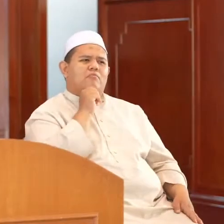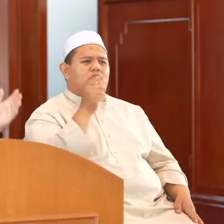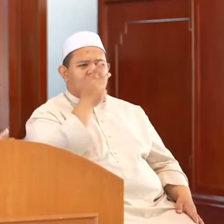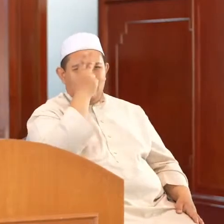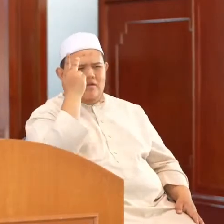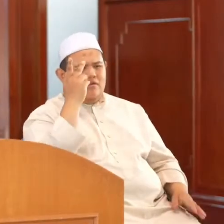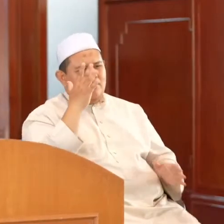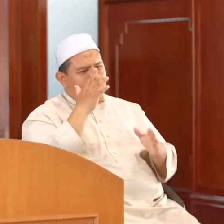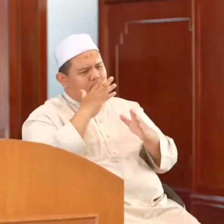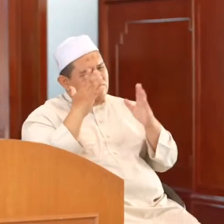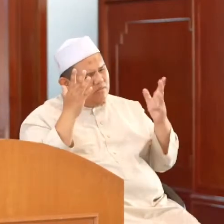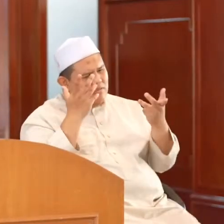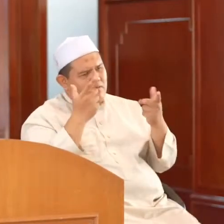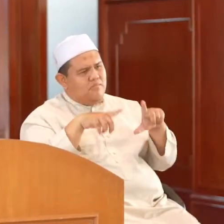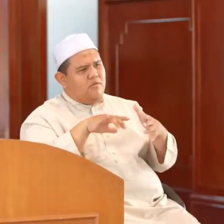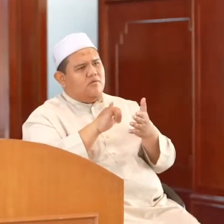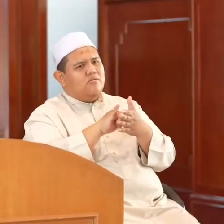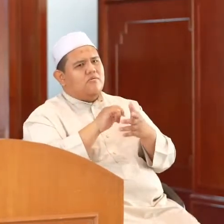yang besar.